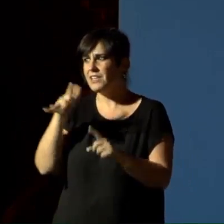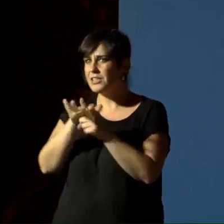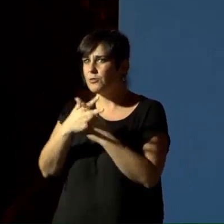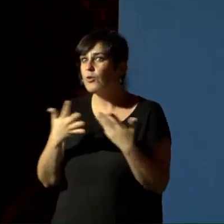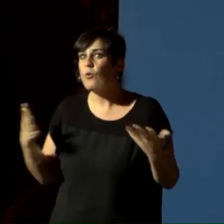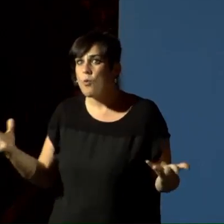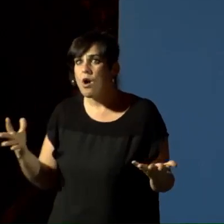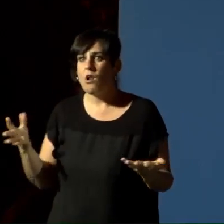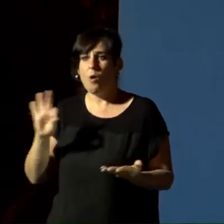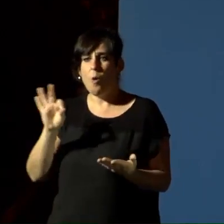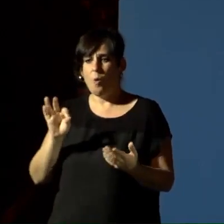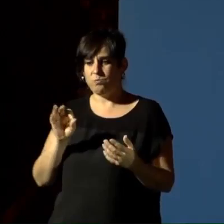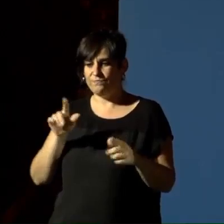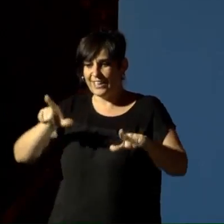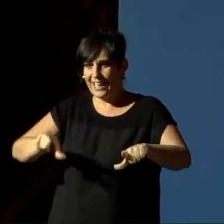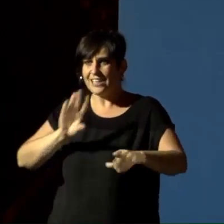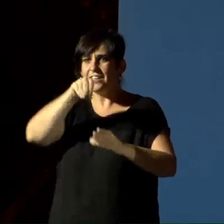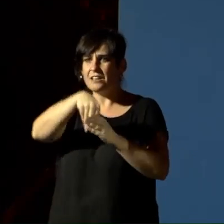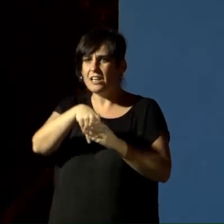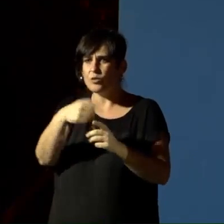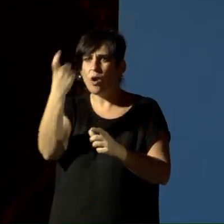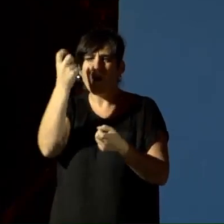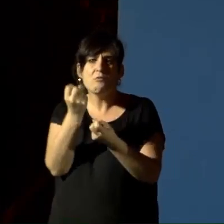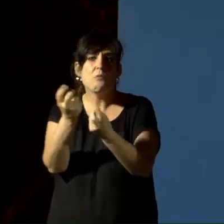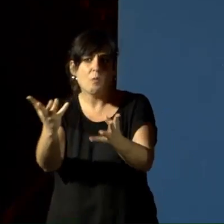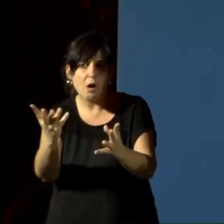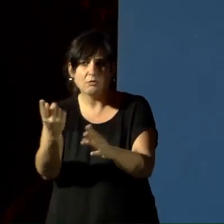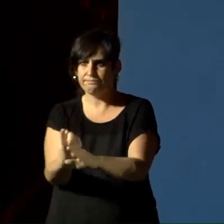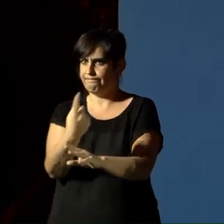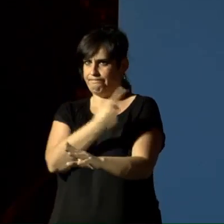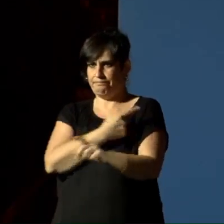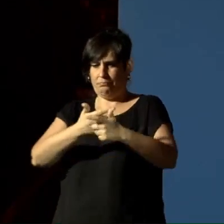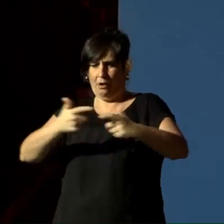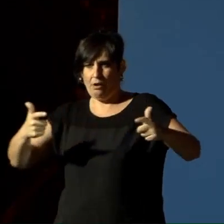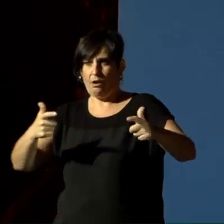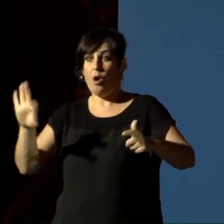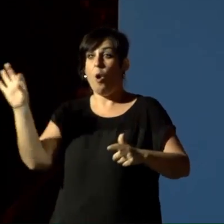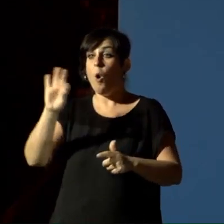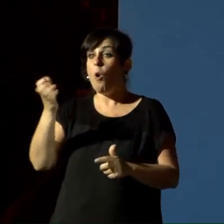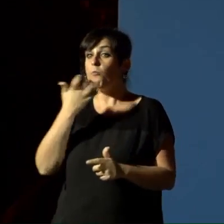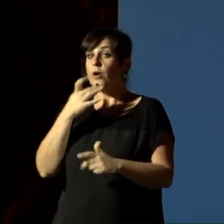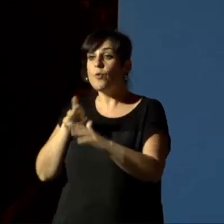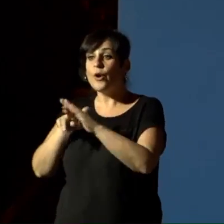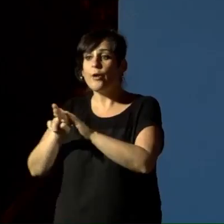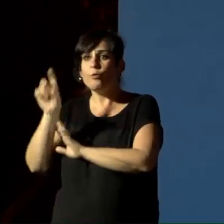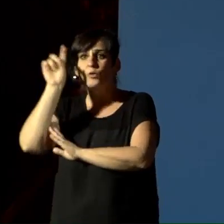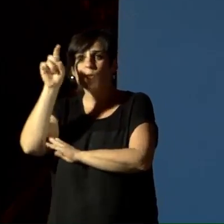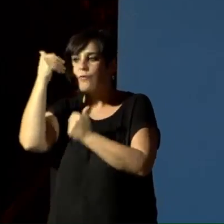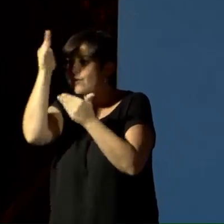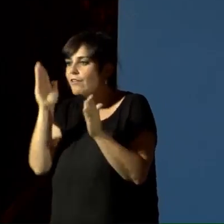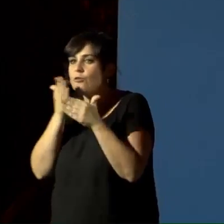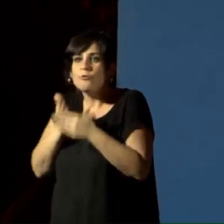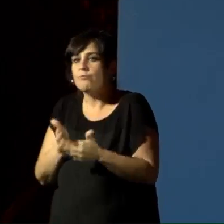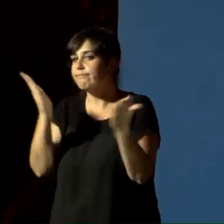cos meniños que teñen necesidades especiais que non teñen recursos de profesorado nas escolas para lles atender, non